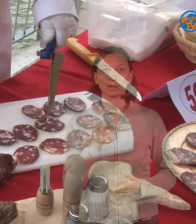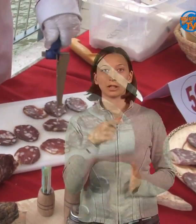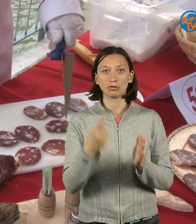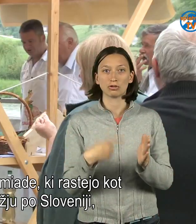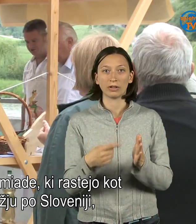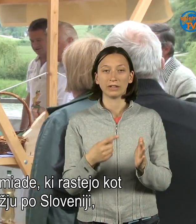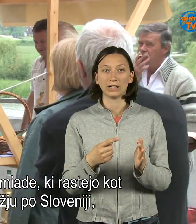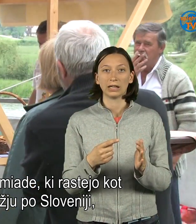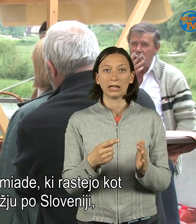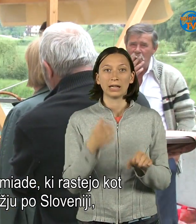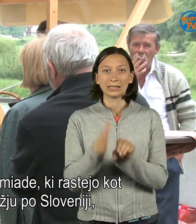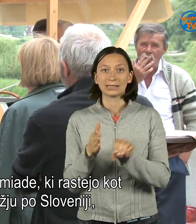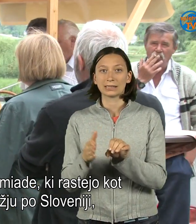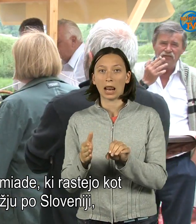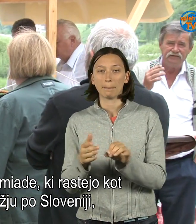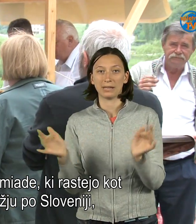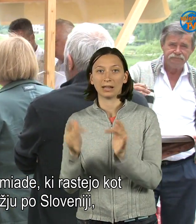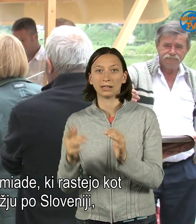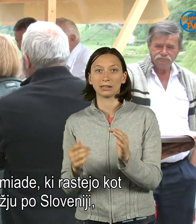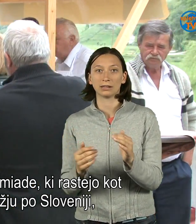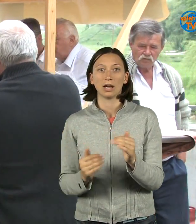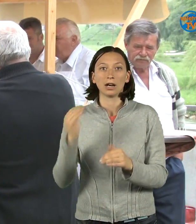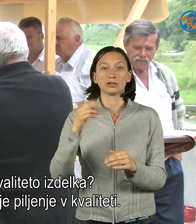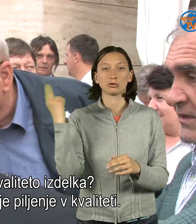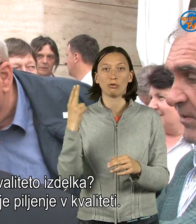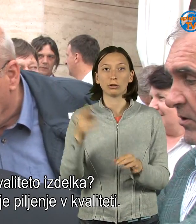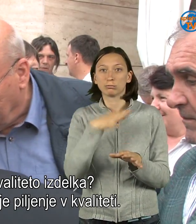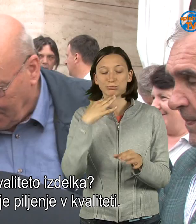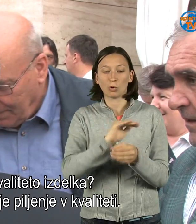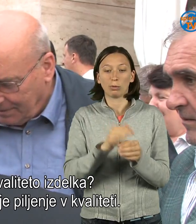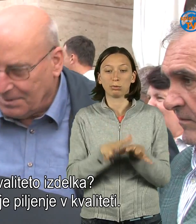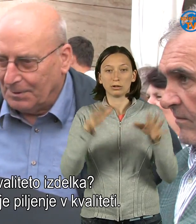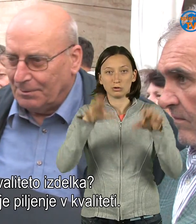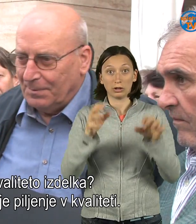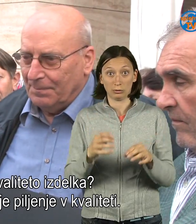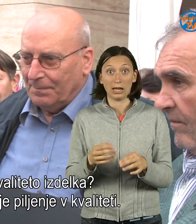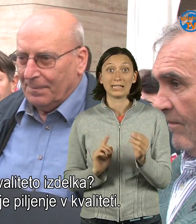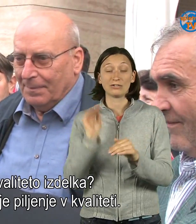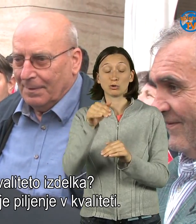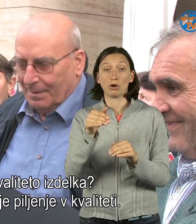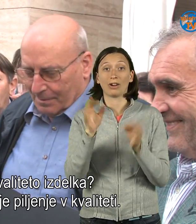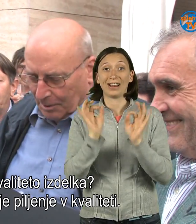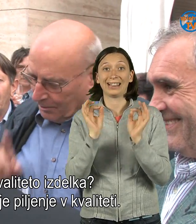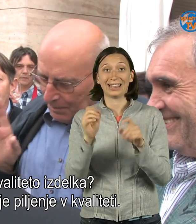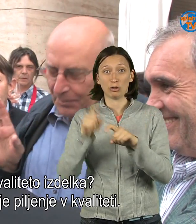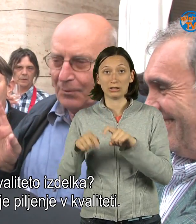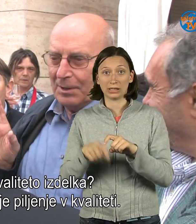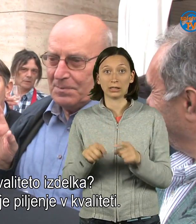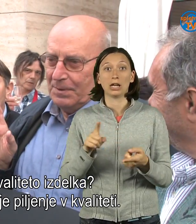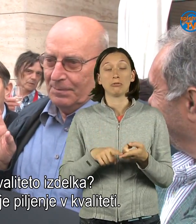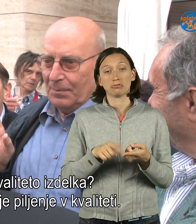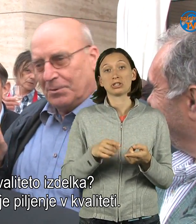A te številne salamijade, ki rastejo kot gobe po dežju po Sloveniji, tudi dvigujejo samo kvaliteto izdelka?